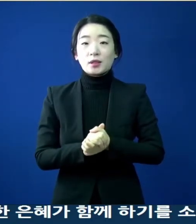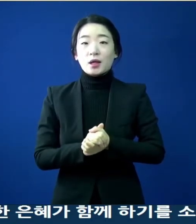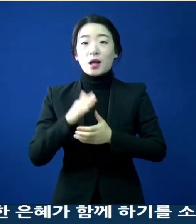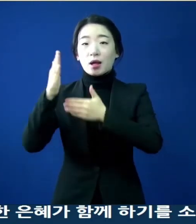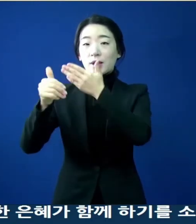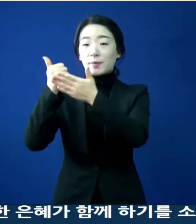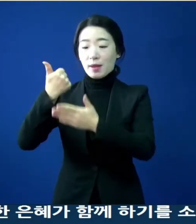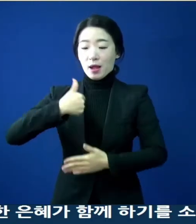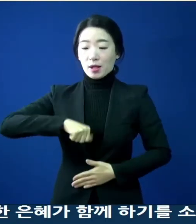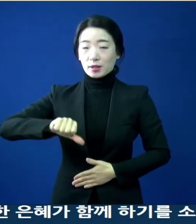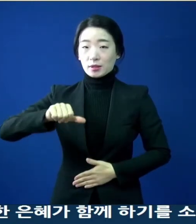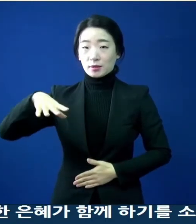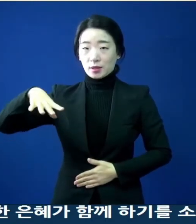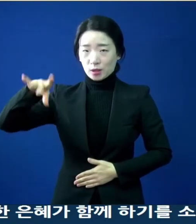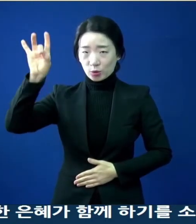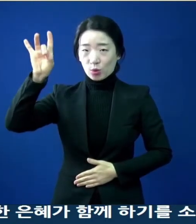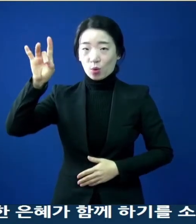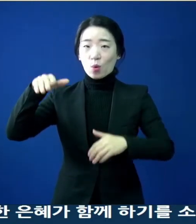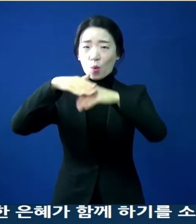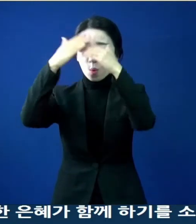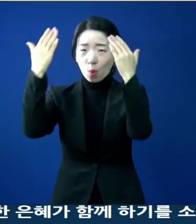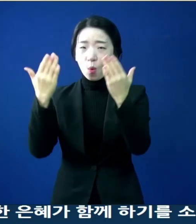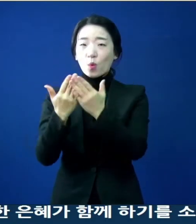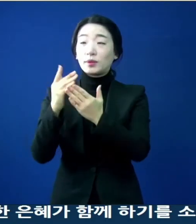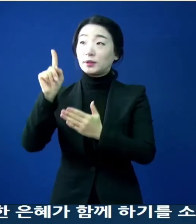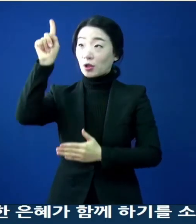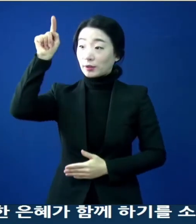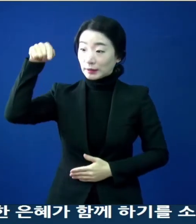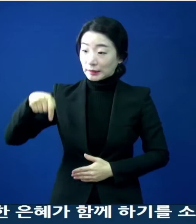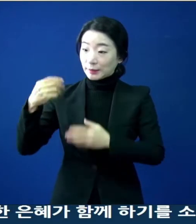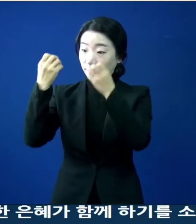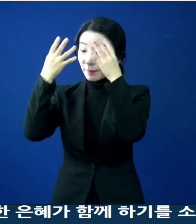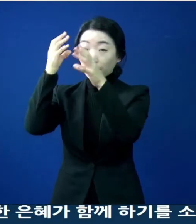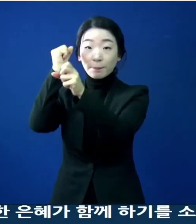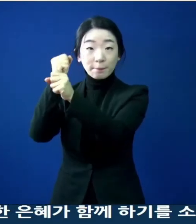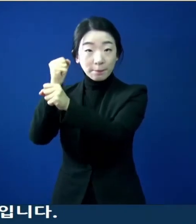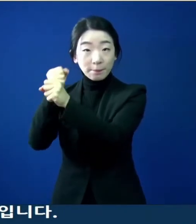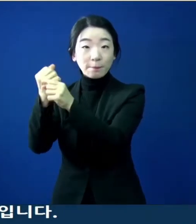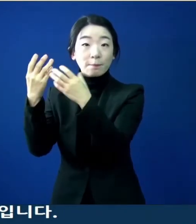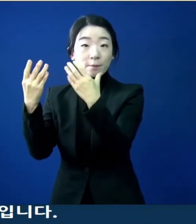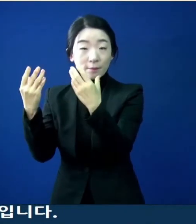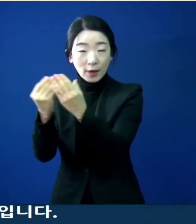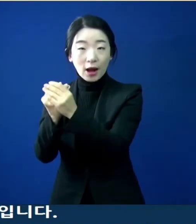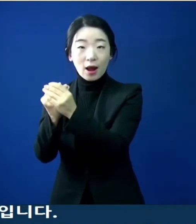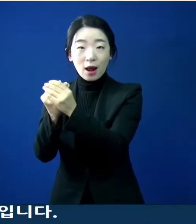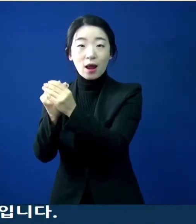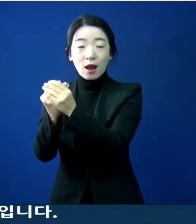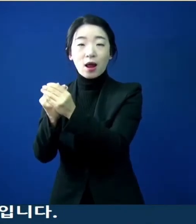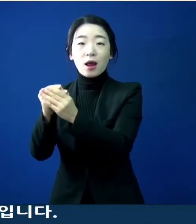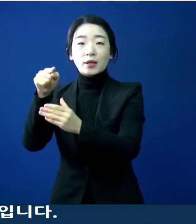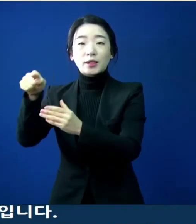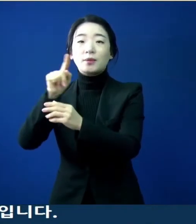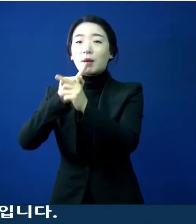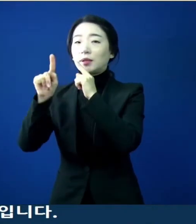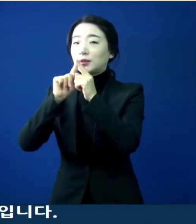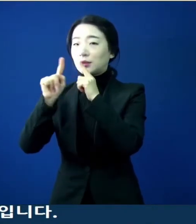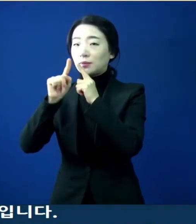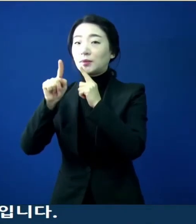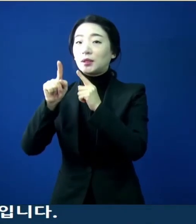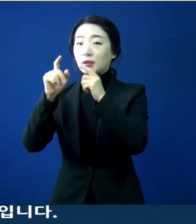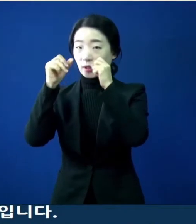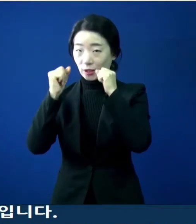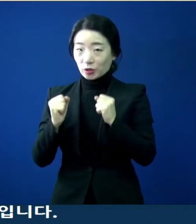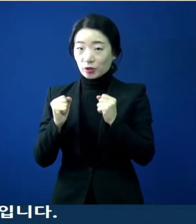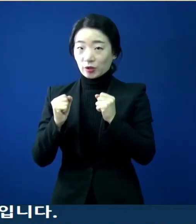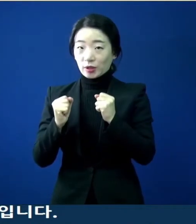태초에 온 천지를 창조하실 때부터 말씀으로 그 자리에 계셨는데, 그리고